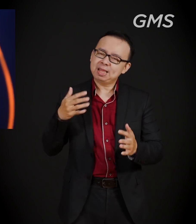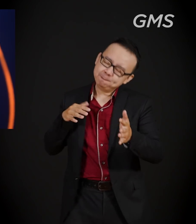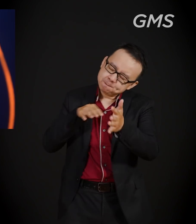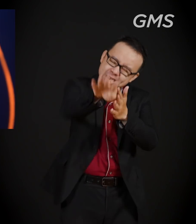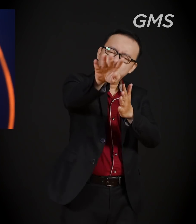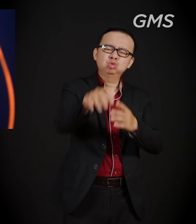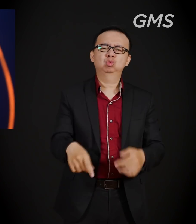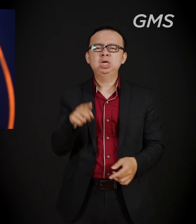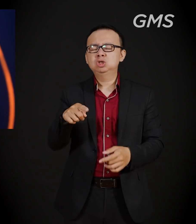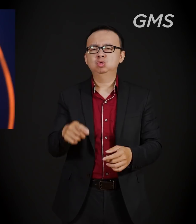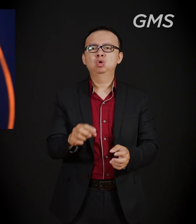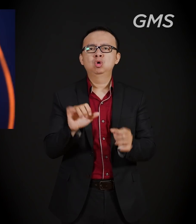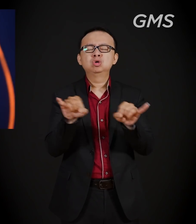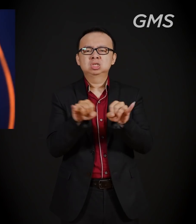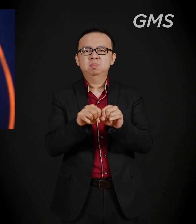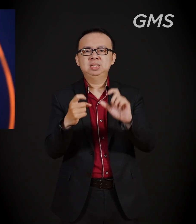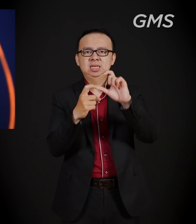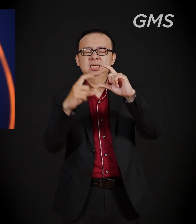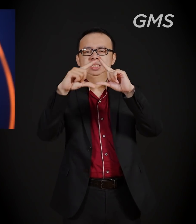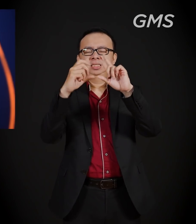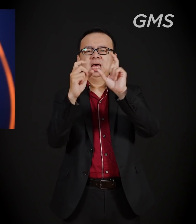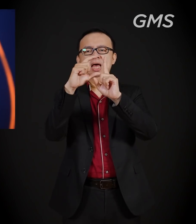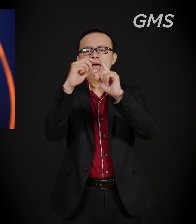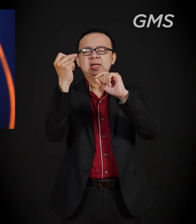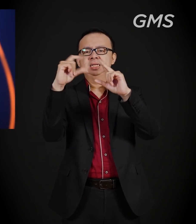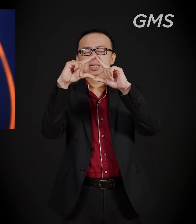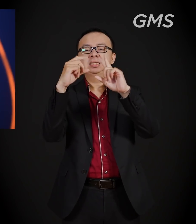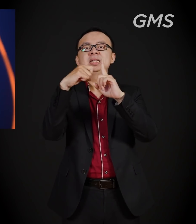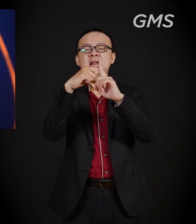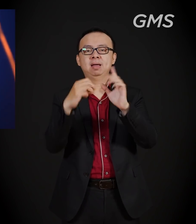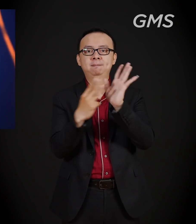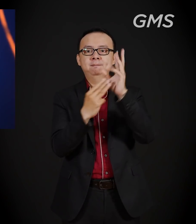Sara Mesabednego juga dibuang ke dapur api yang dipanaskan 7 kali lipat, tapi Tuhan selamatkan.